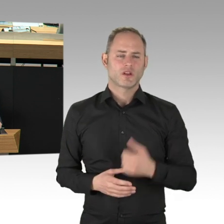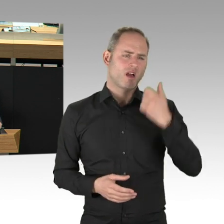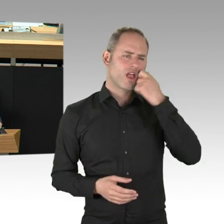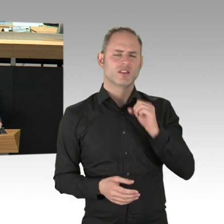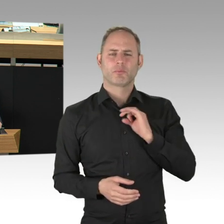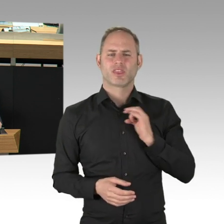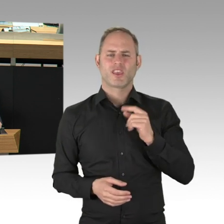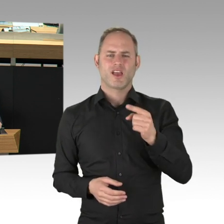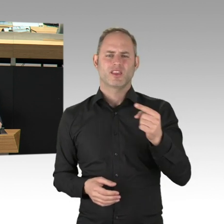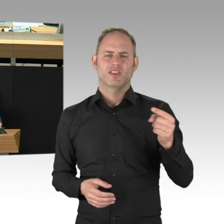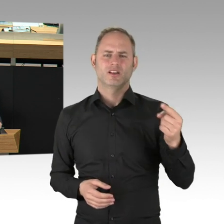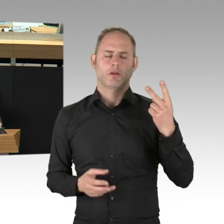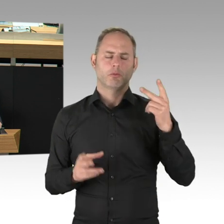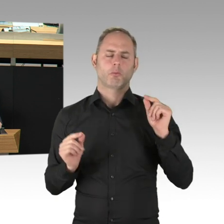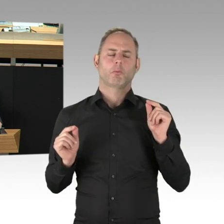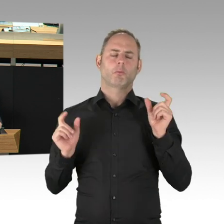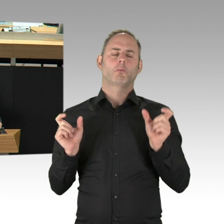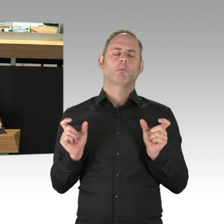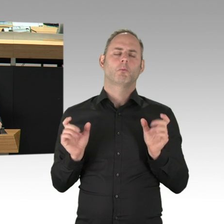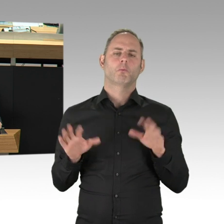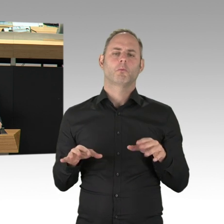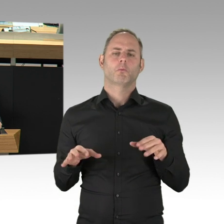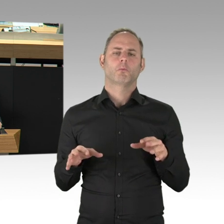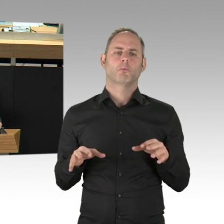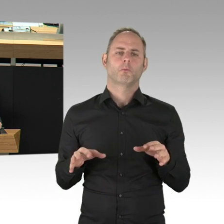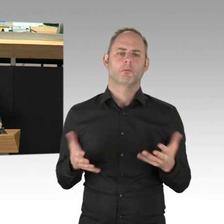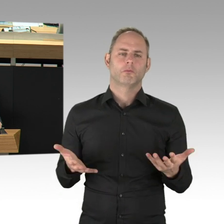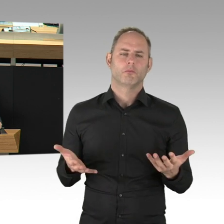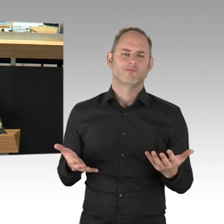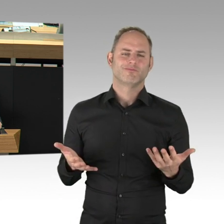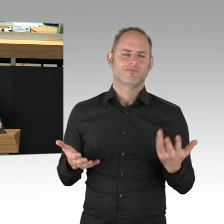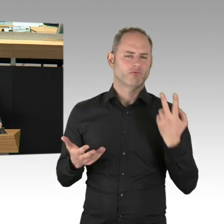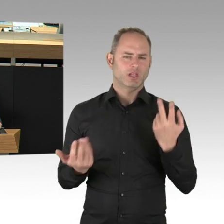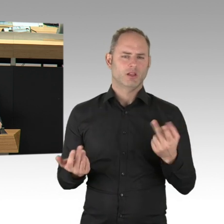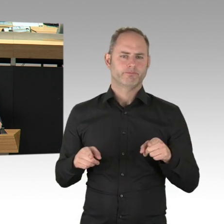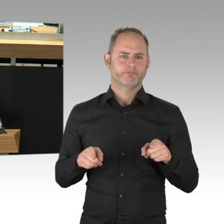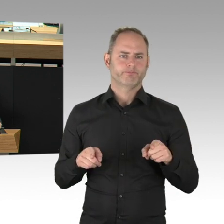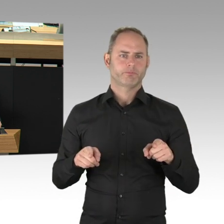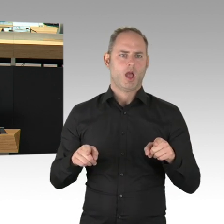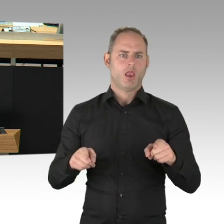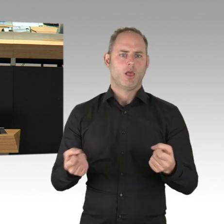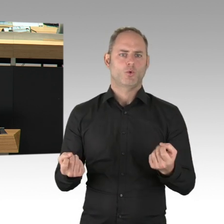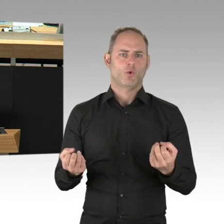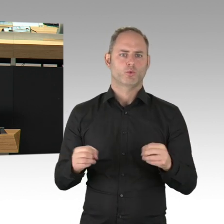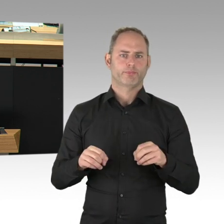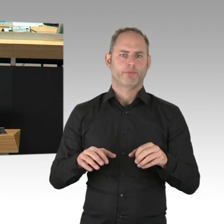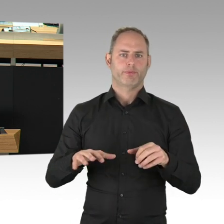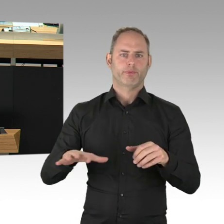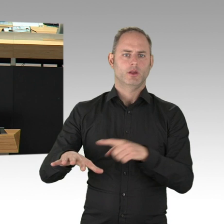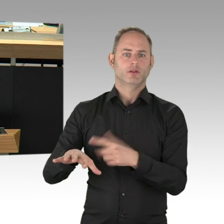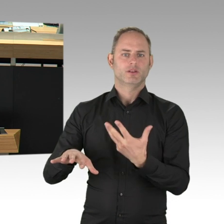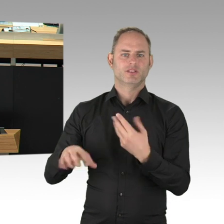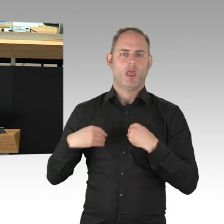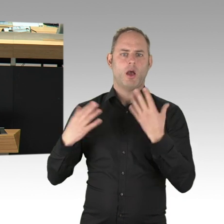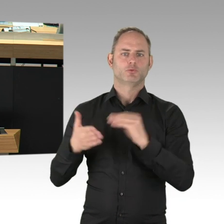Antisemitismus ins Land geholt. Wirksame Schritte gegen diesen Antisemitismus gibt es bisher so gut wie gar nicht. Außer